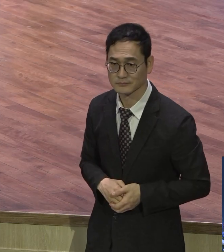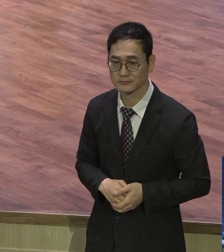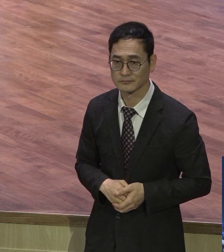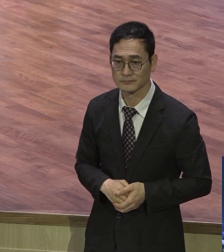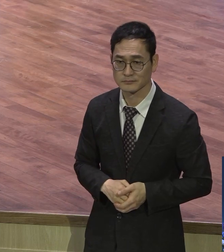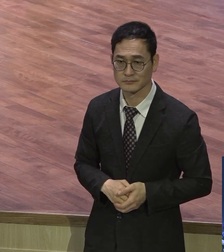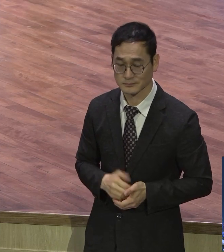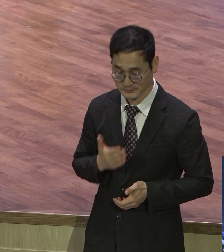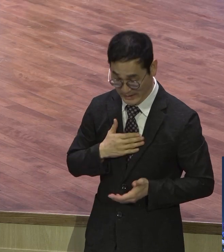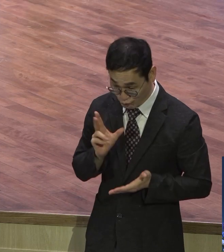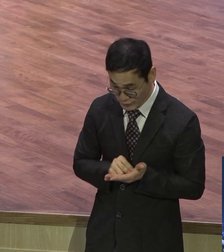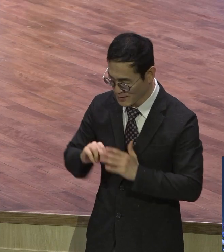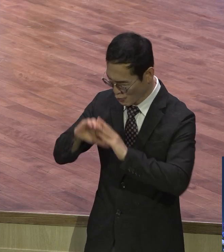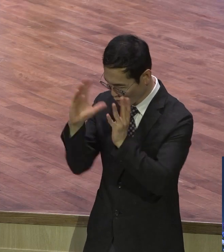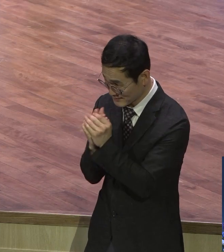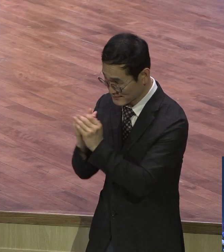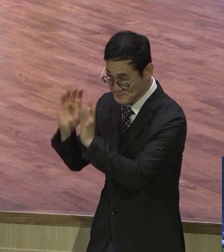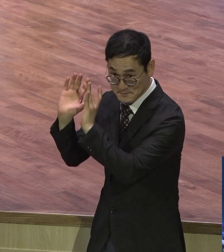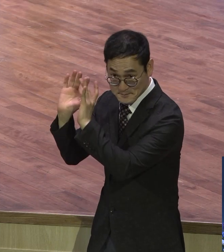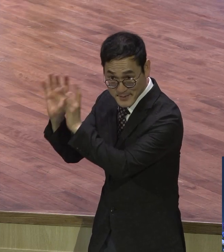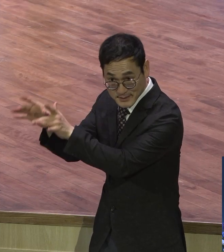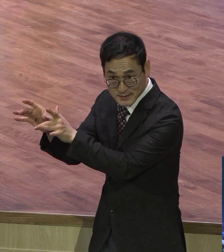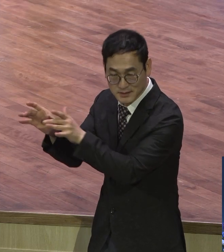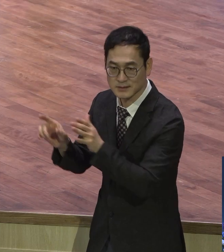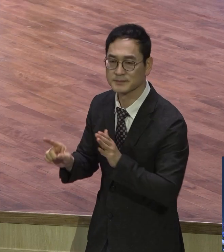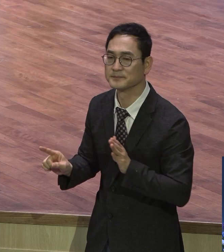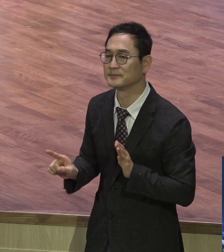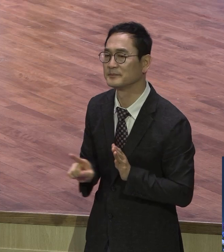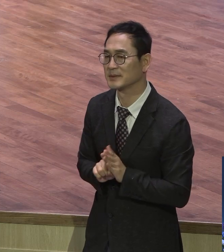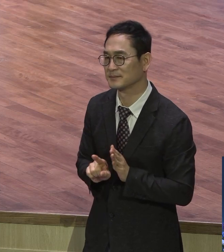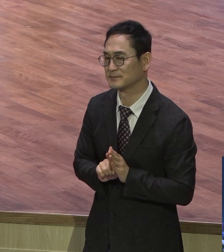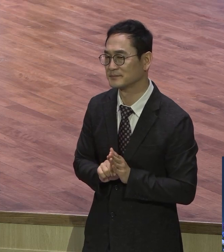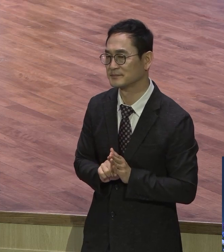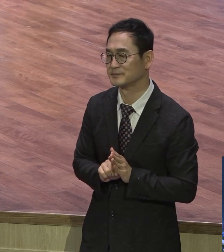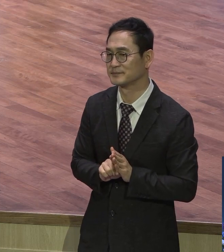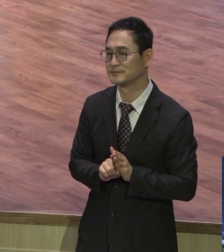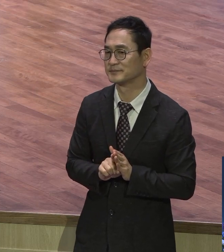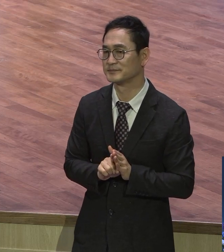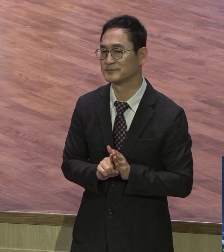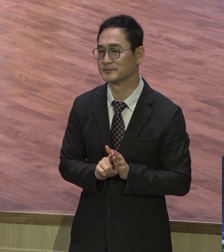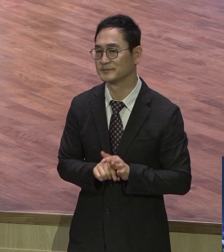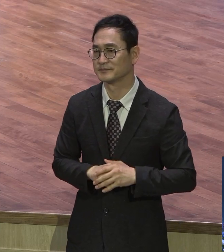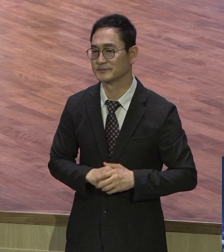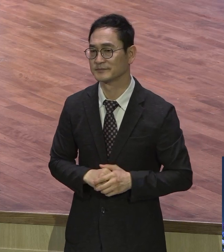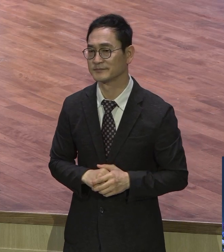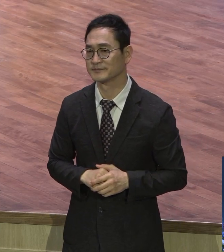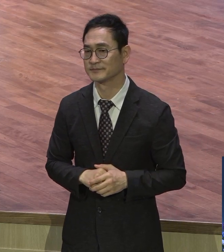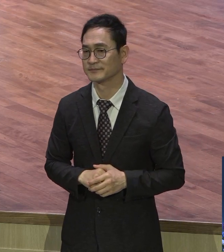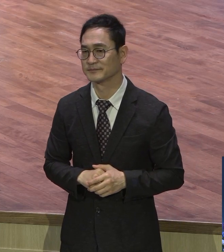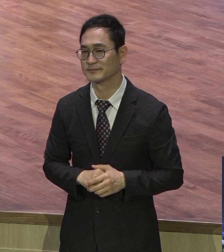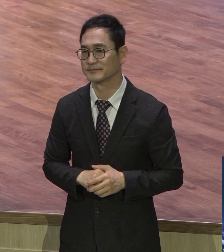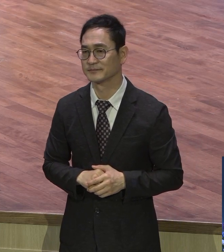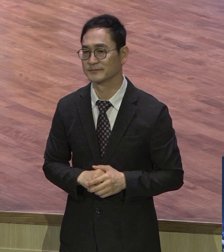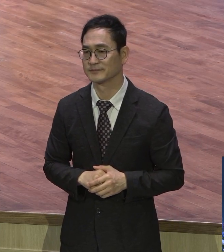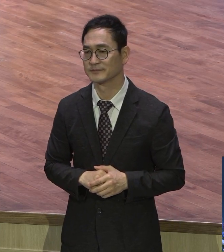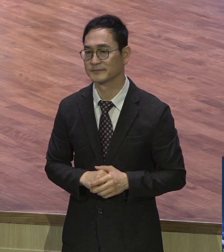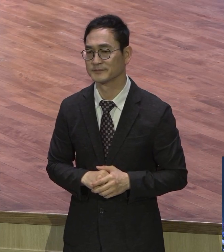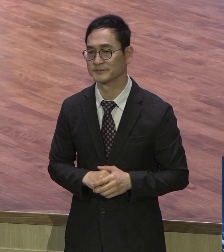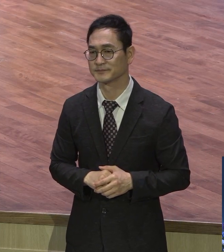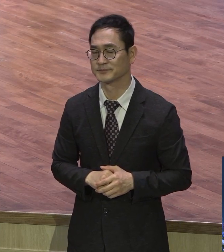온전히 맡길 수 있는 맡기는 이 자세는 신이 아니고 맡길 수 없는 그런 사람이에요.